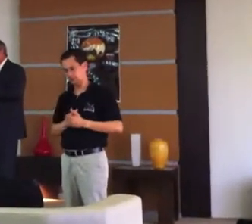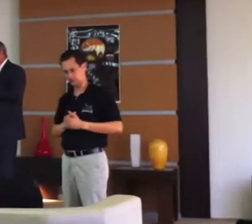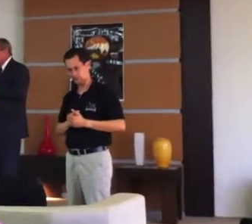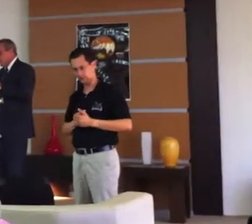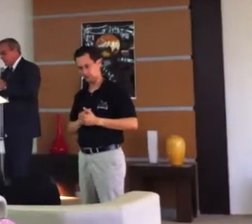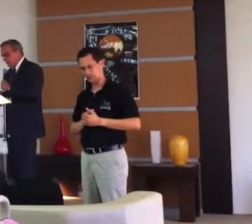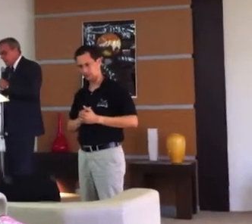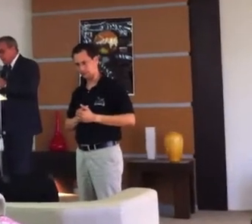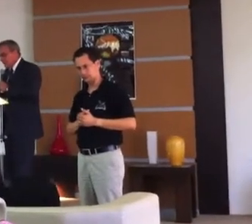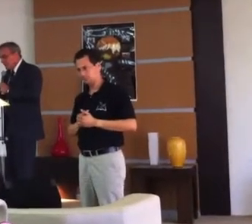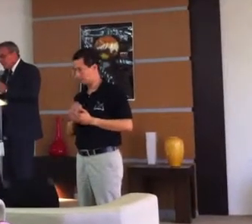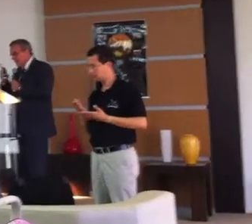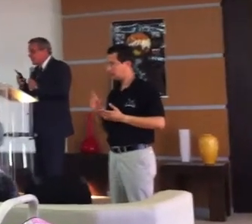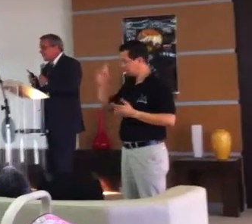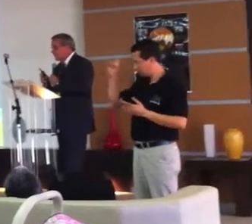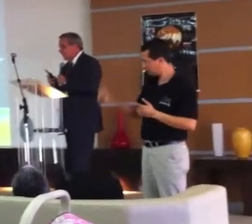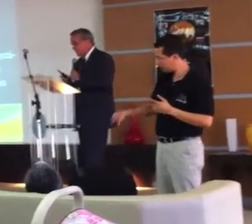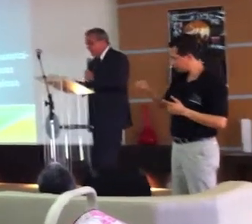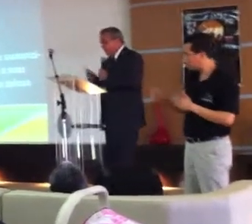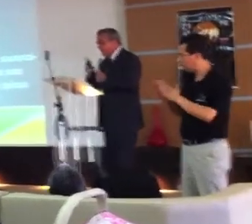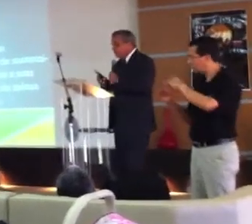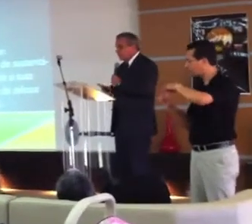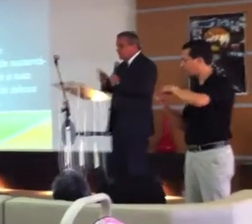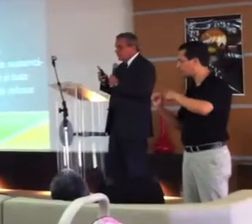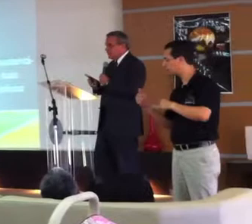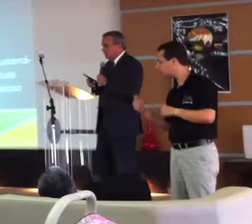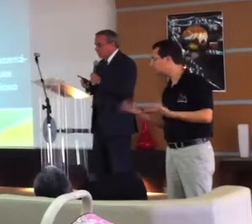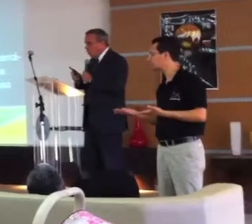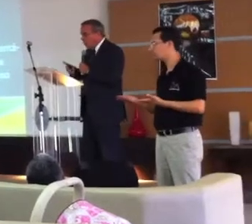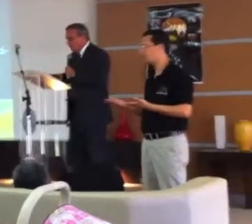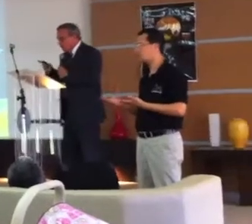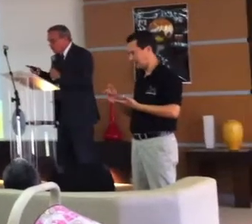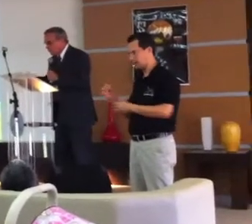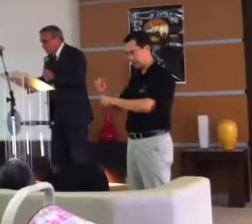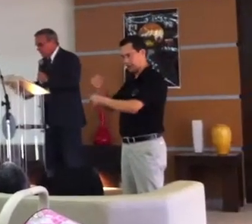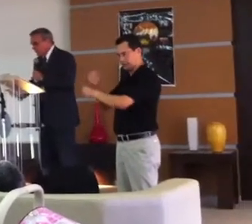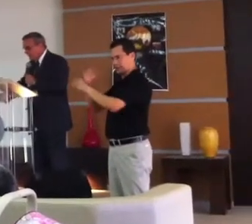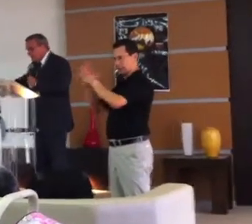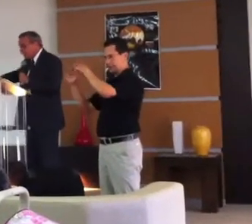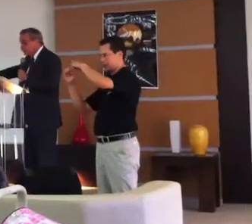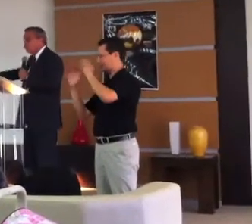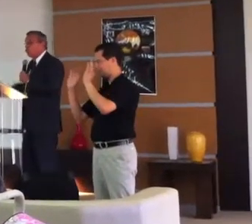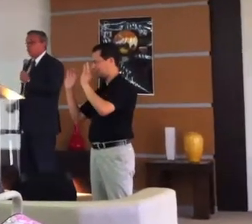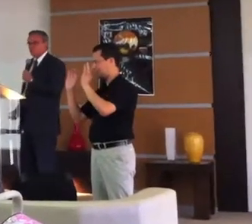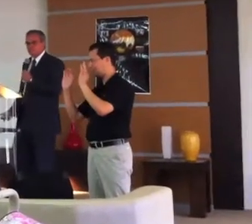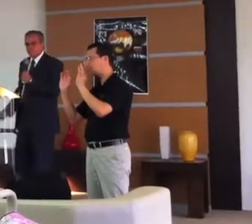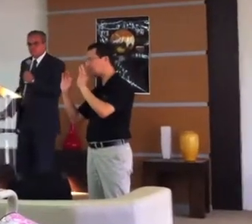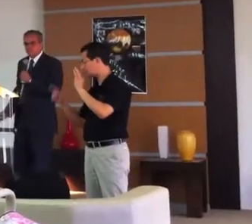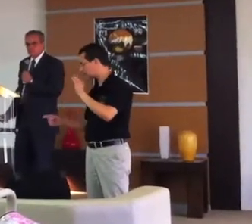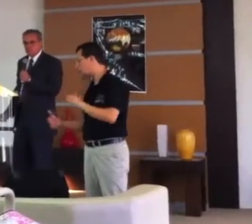propósito missionário. E ela diz, olha só, Deus está chamando homens dispostos a deixar